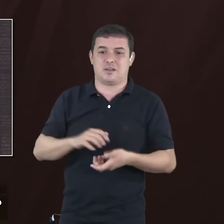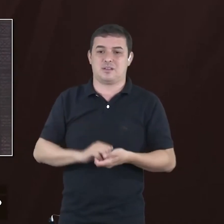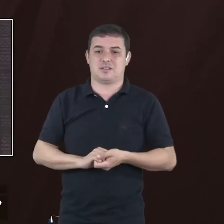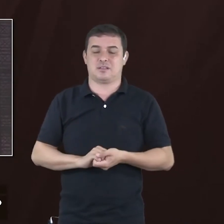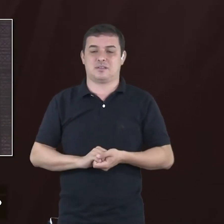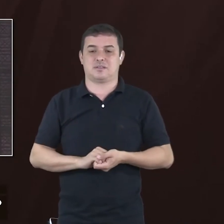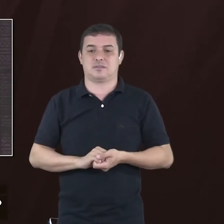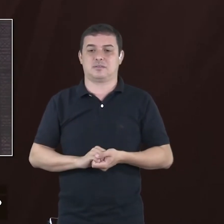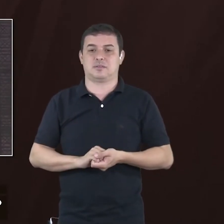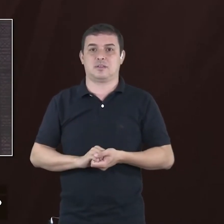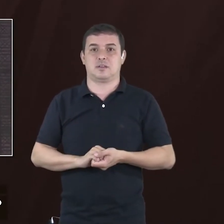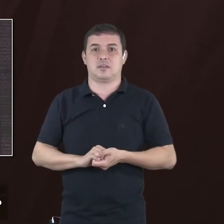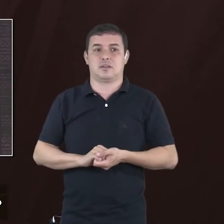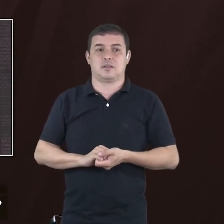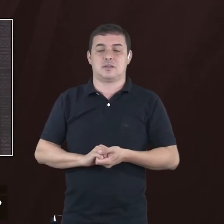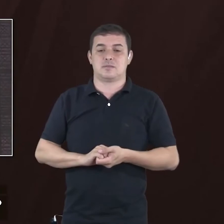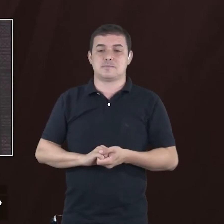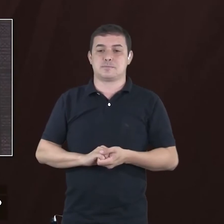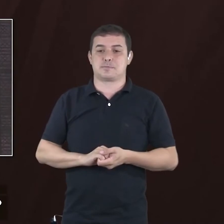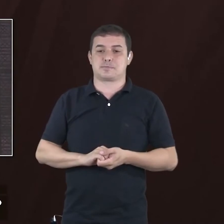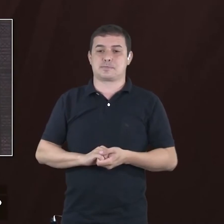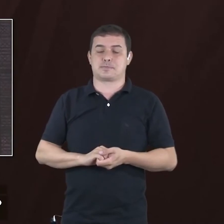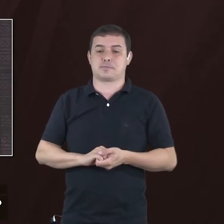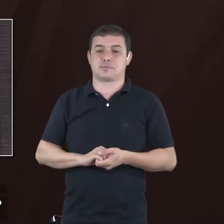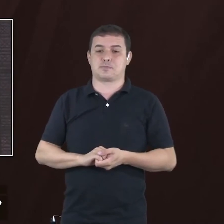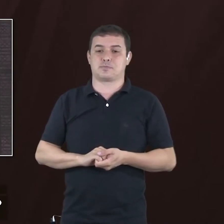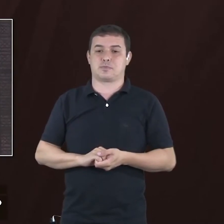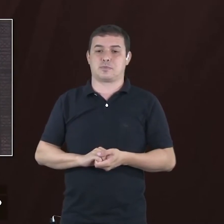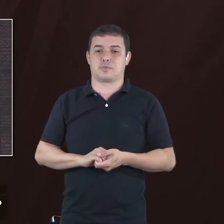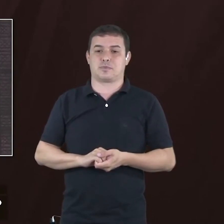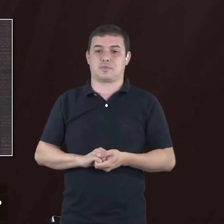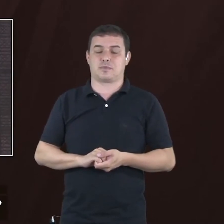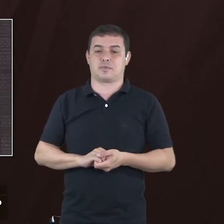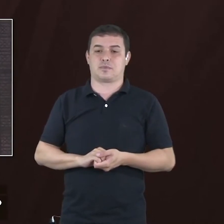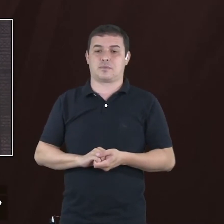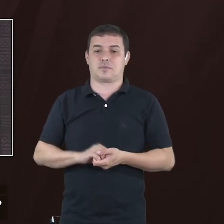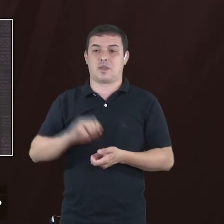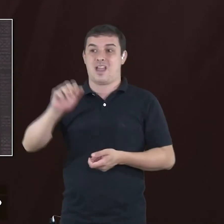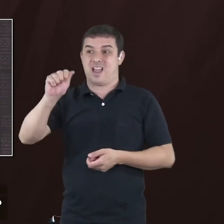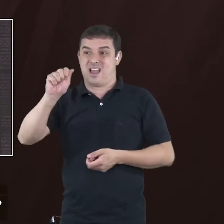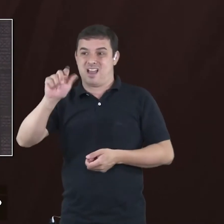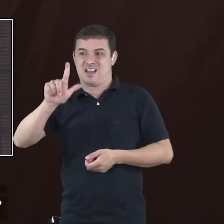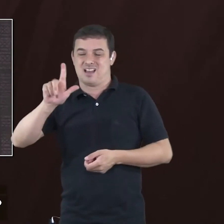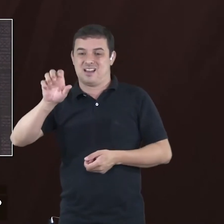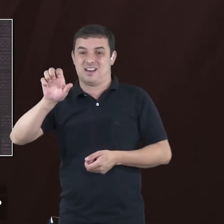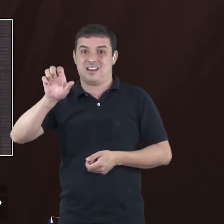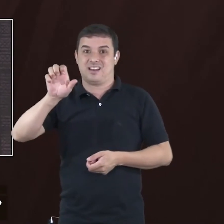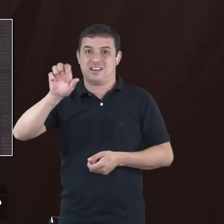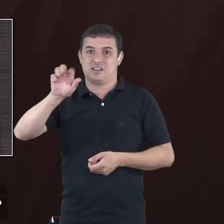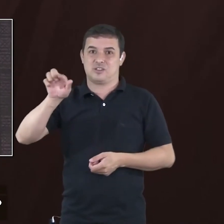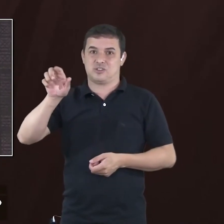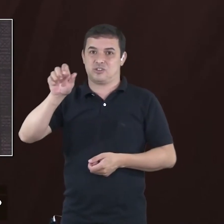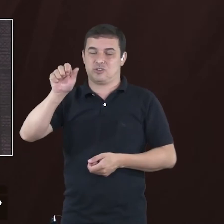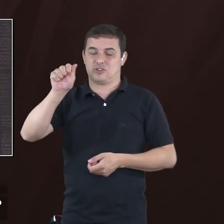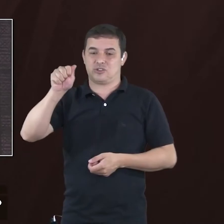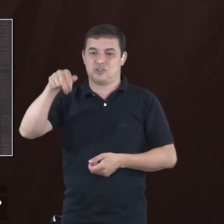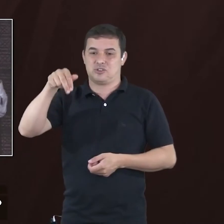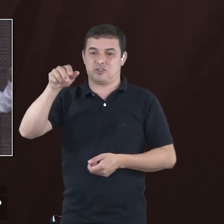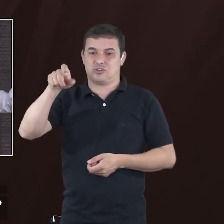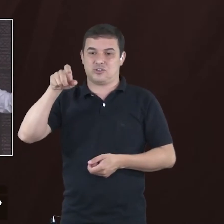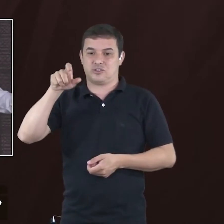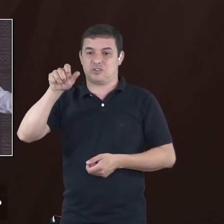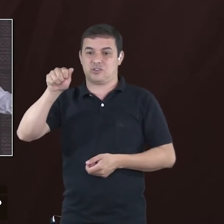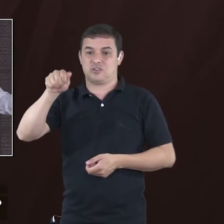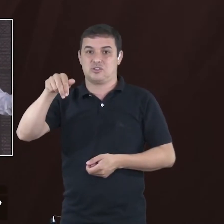uma possibilidade de Alexandre ter sido um desses que denunciaram